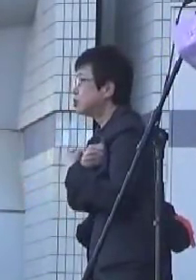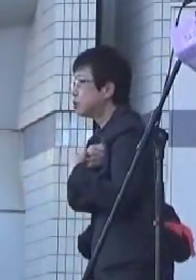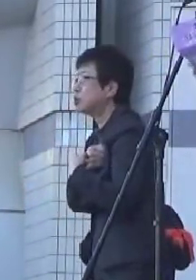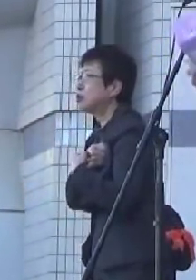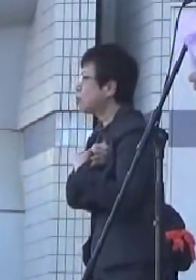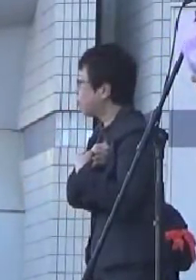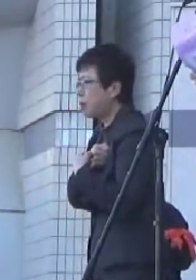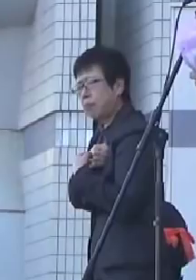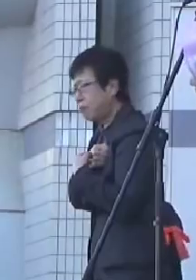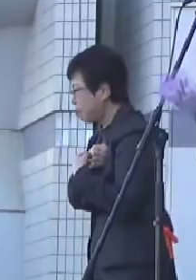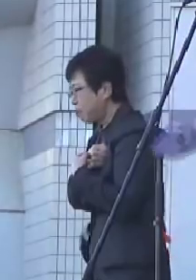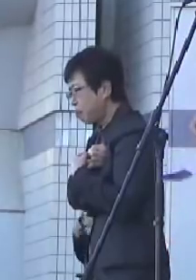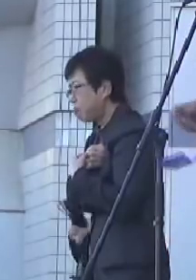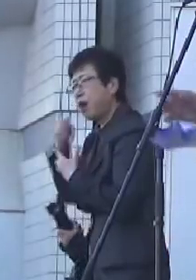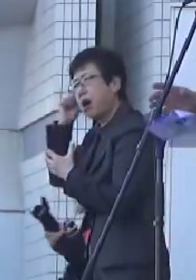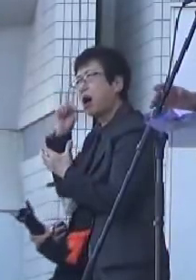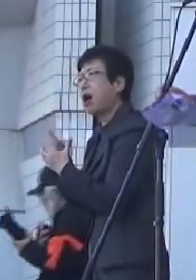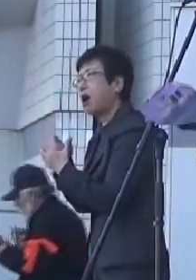しません。